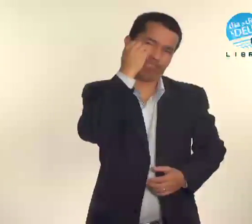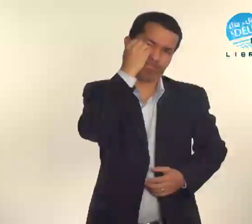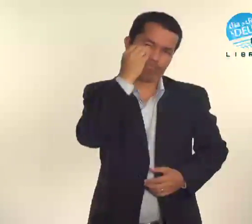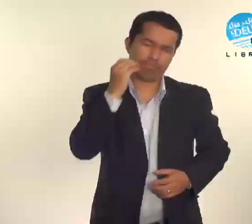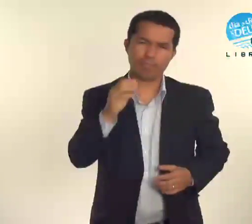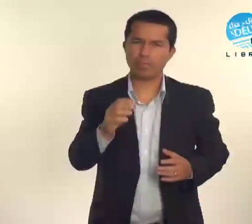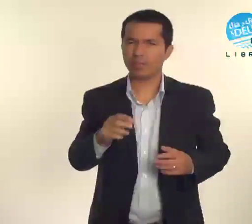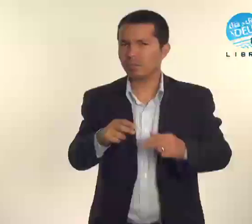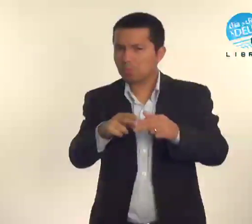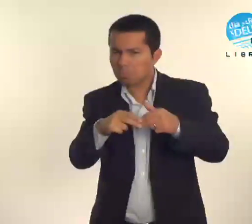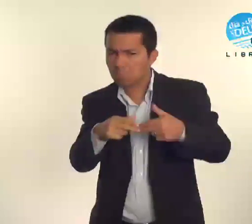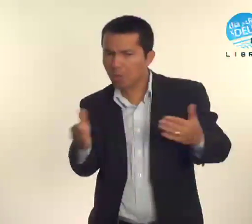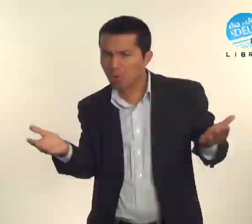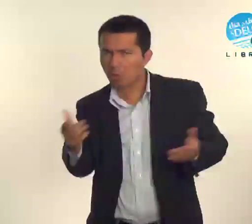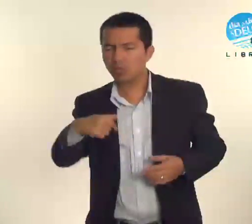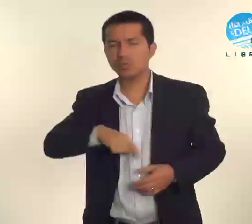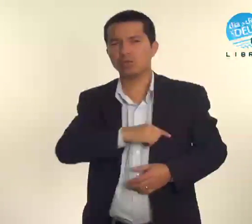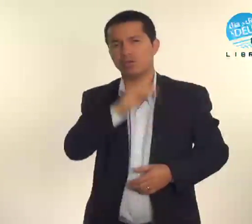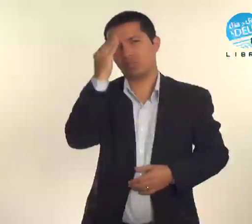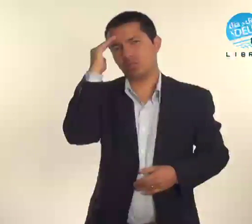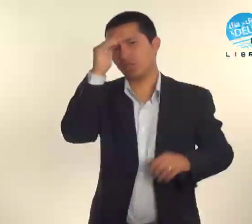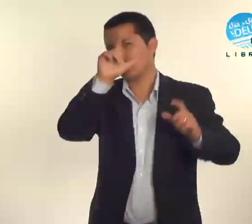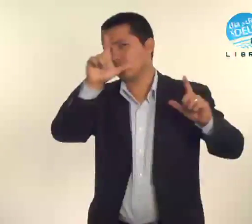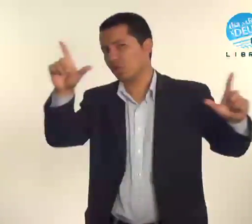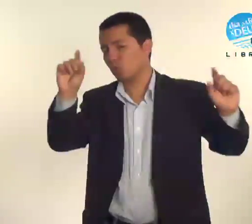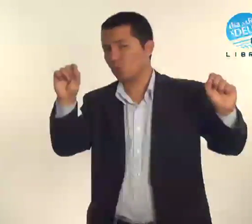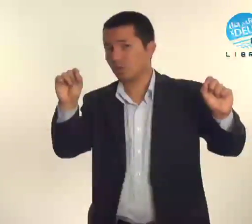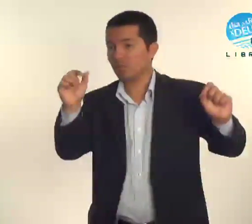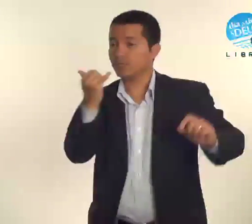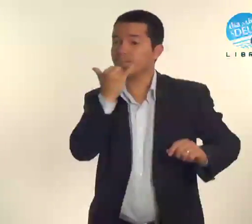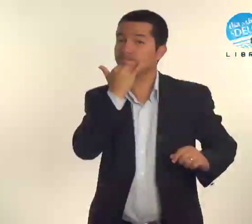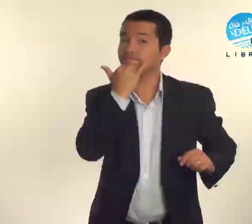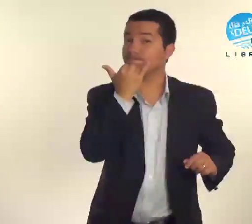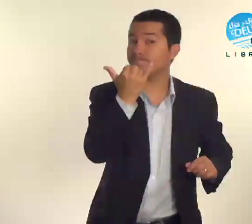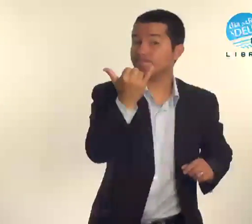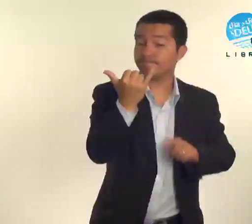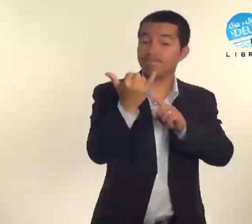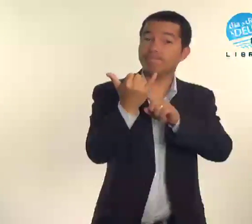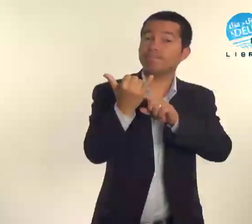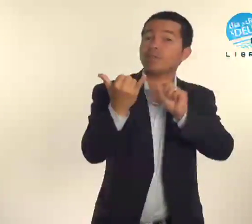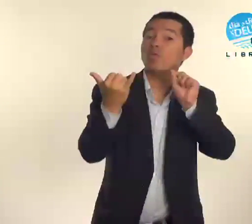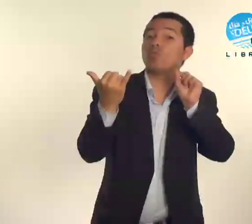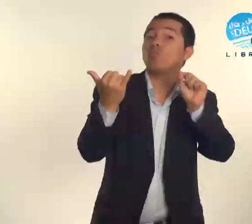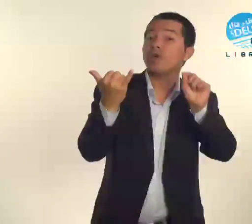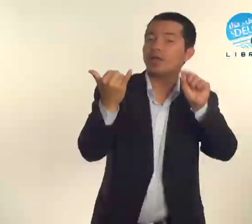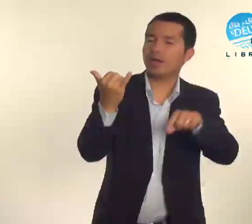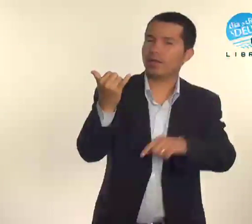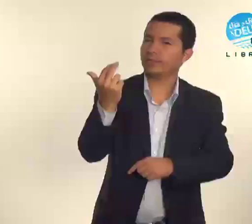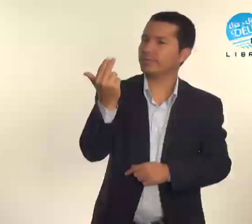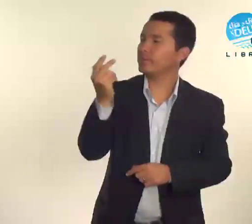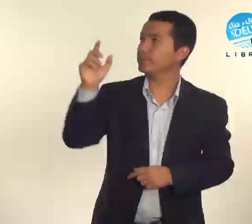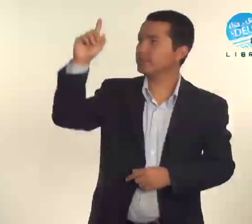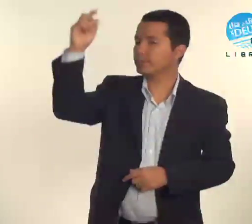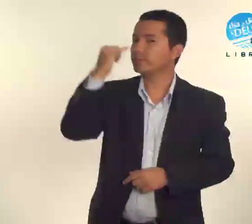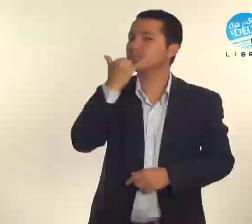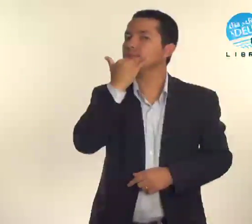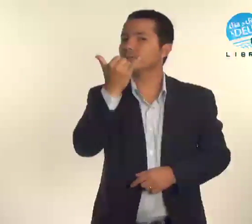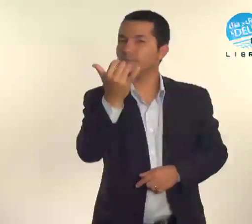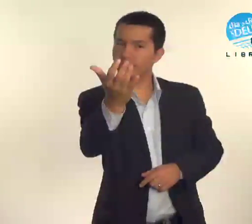Por isso, perdão é algo que envolve uma ação divina para nos ajudar a